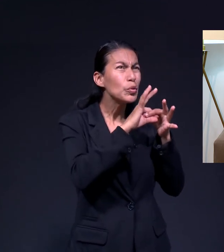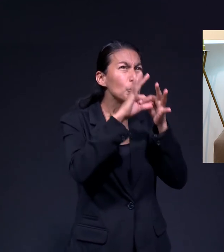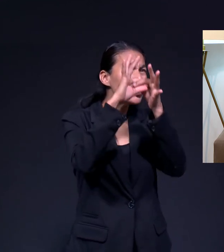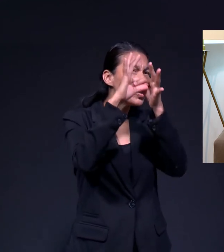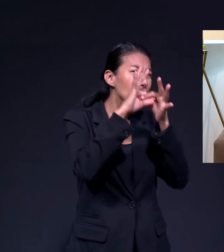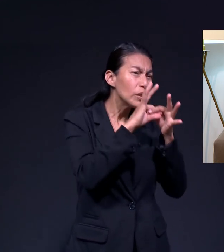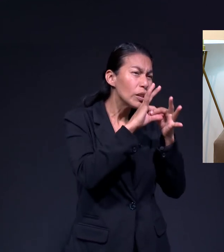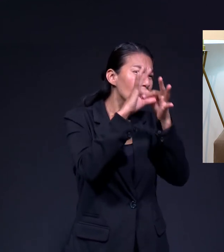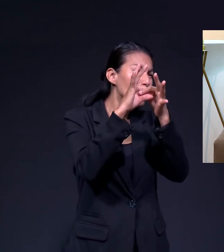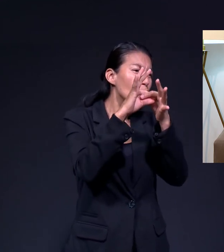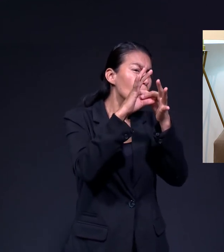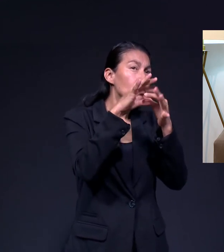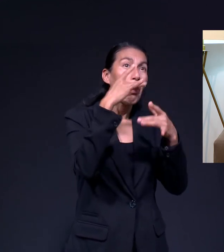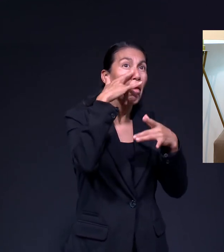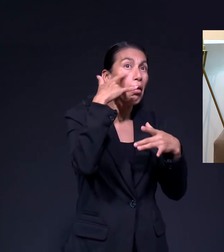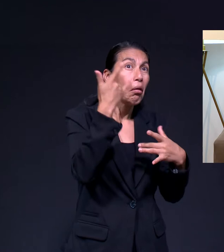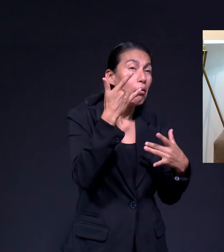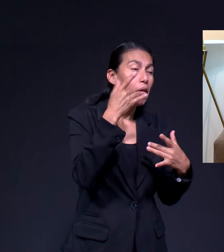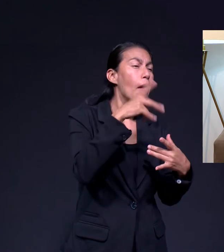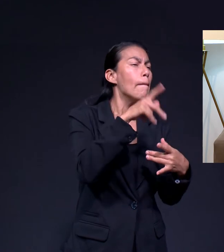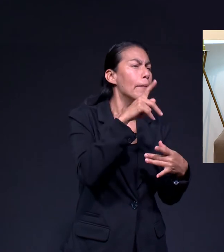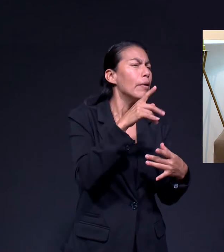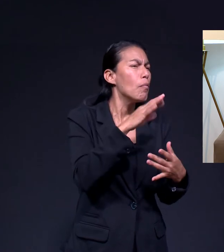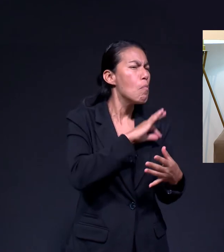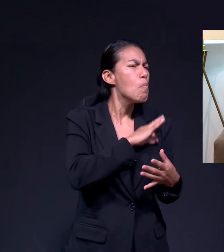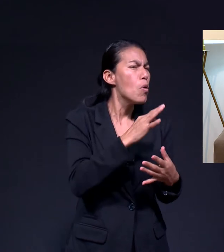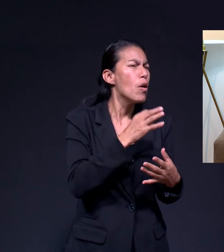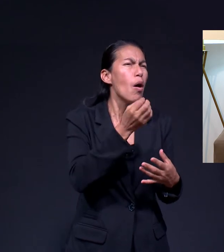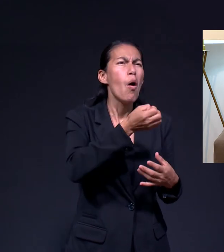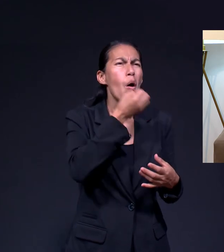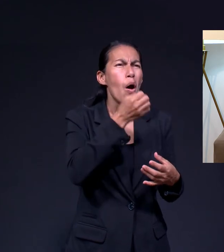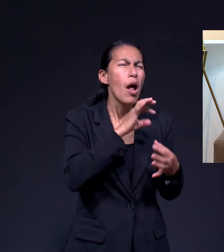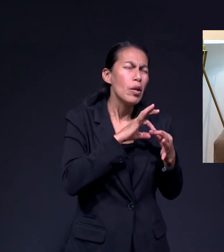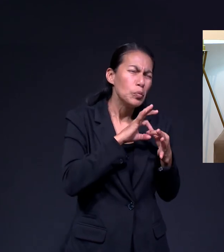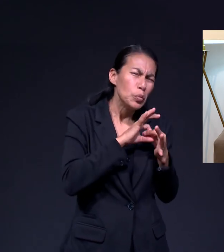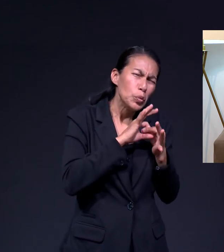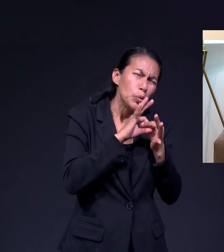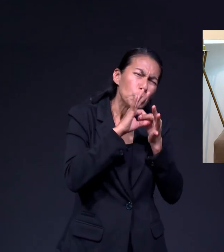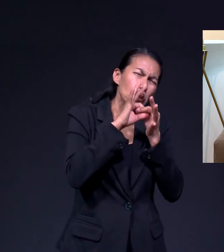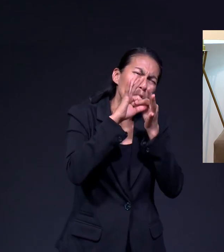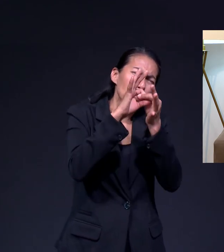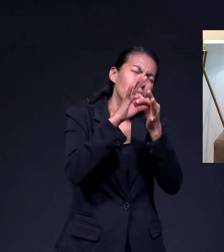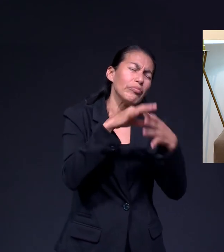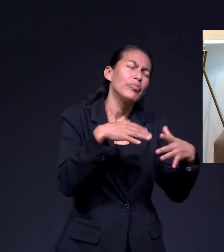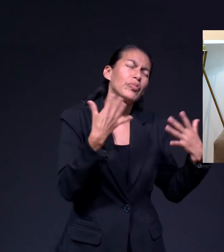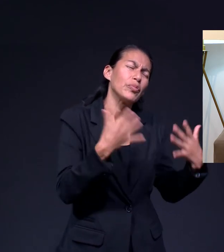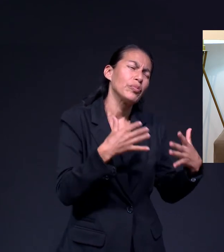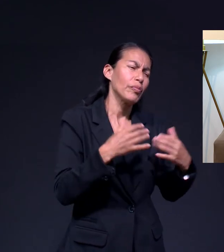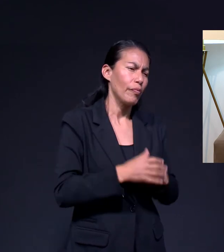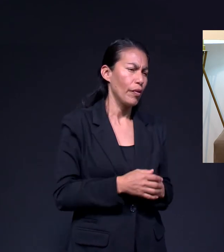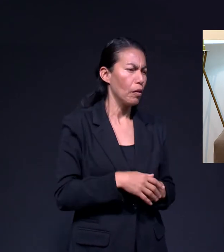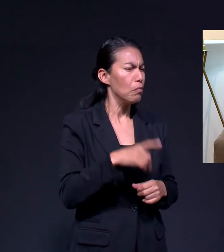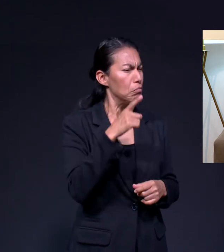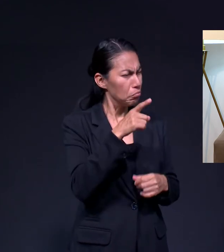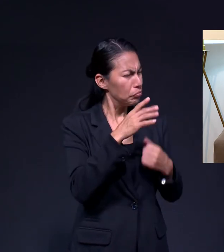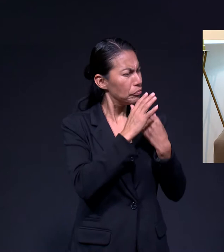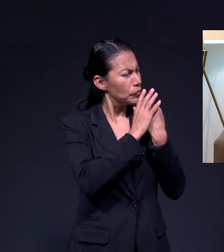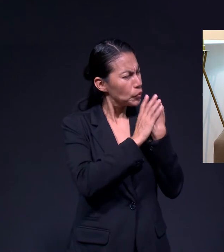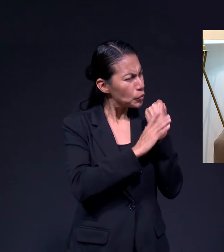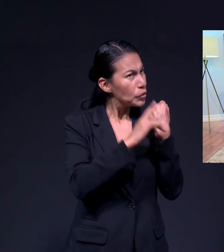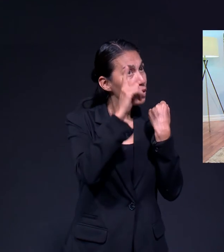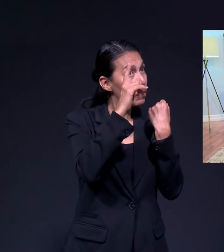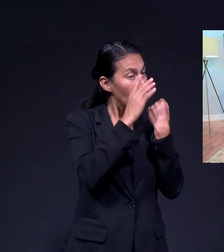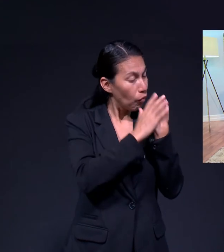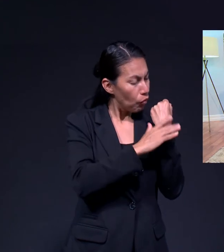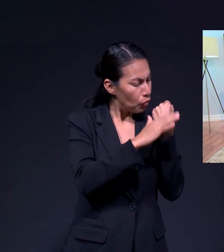pero que existe y que está dispuesto a guiarnos en su infinita misericordia a fortalecernos